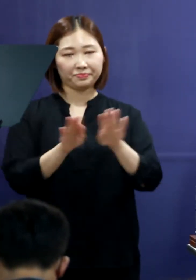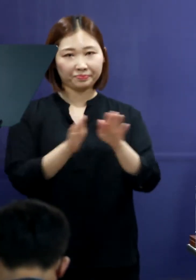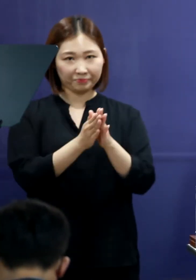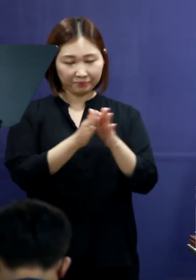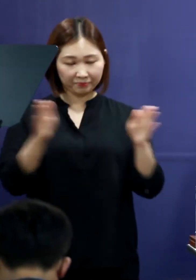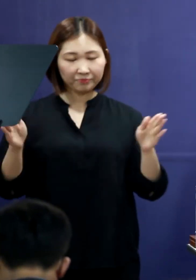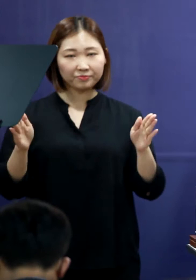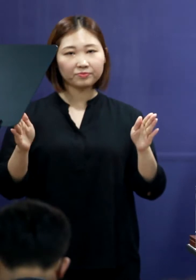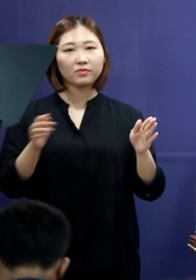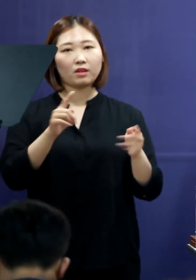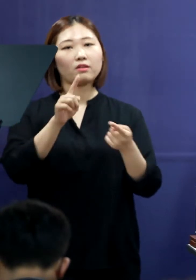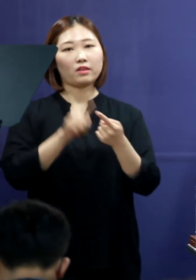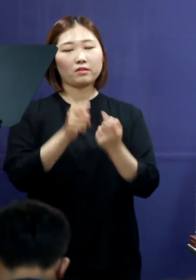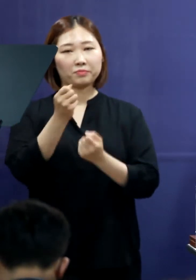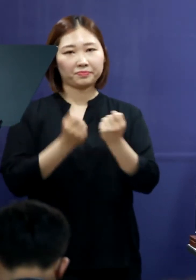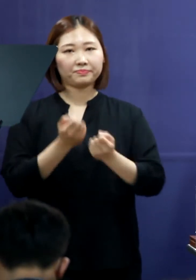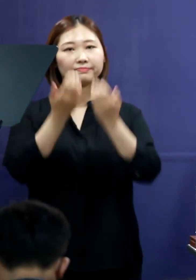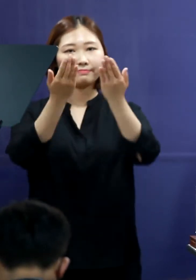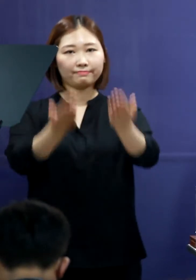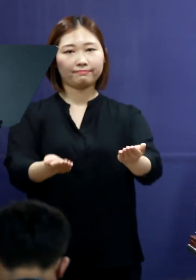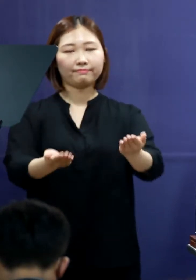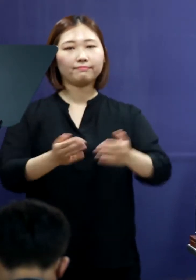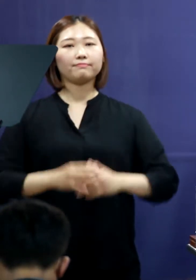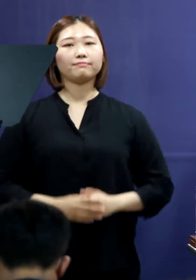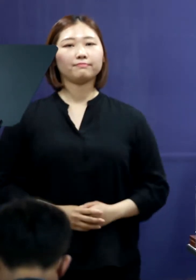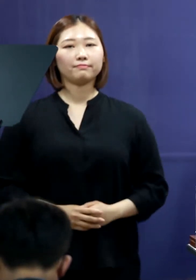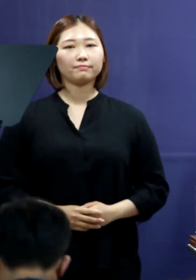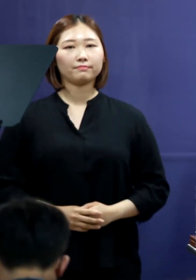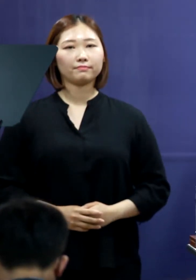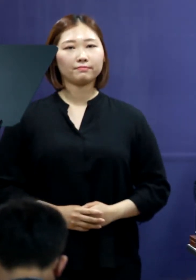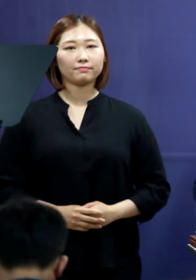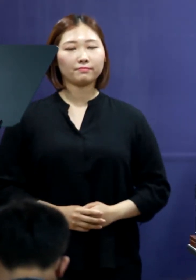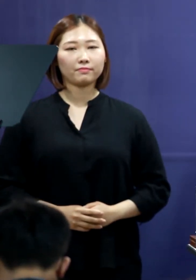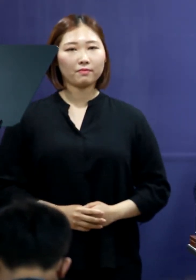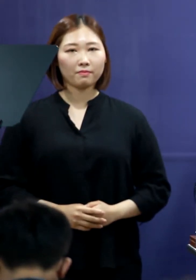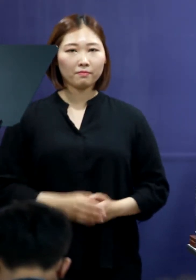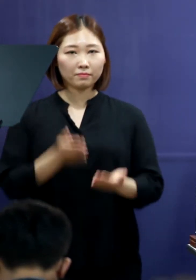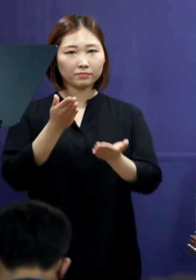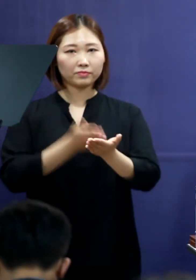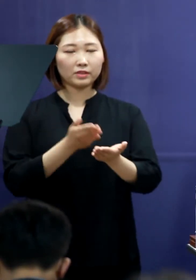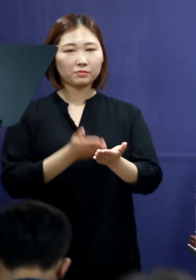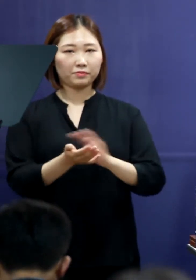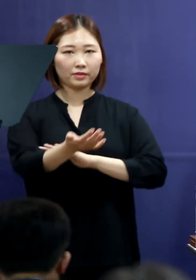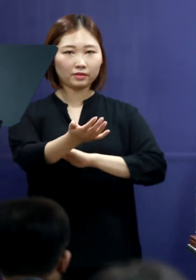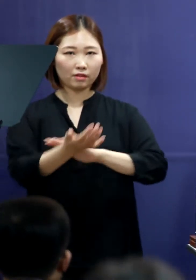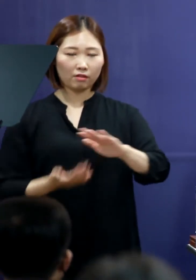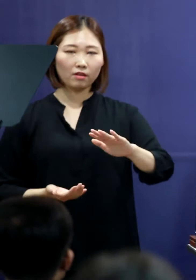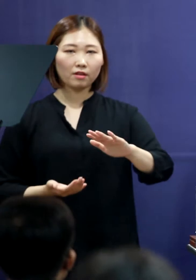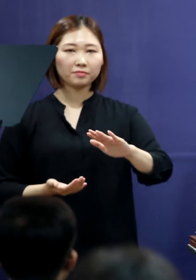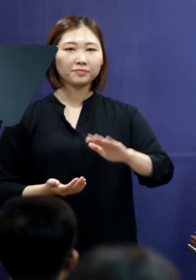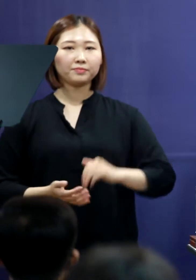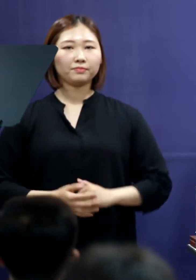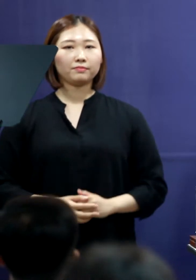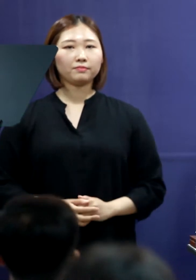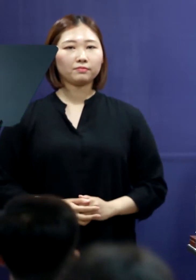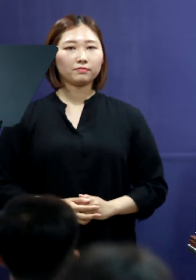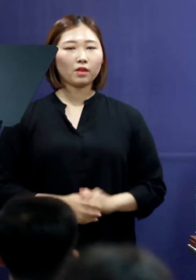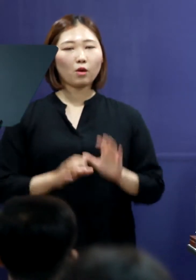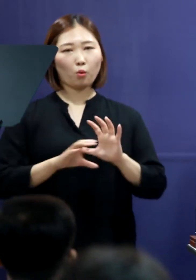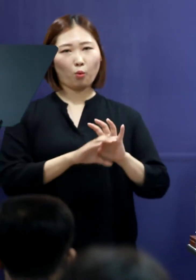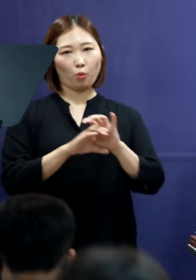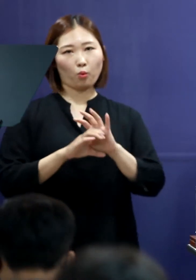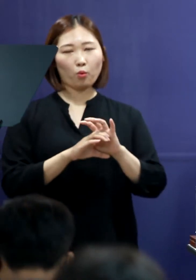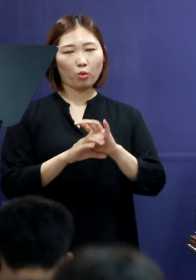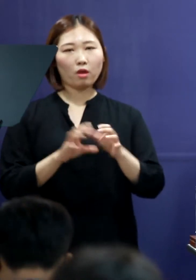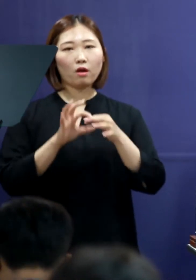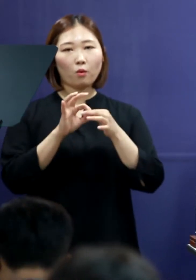청춘관 기관에 대해서 말씀드리겠습니다. 본 브리핑 주제에 앞서서 먼저 코로나19